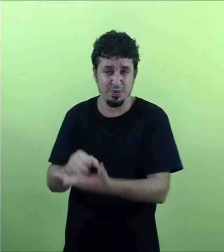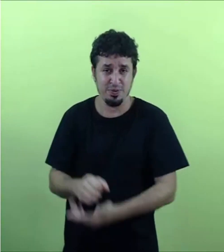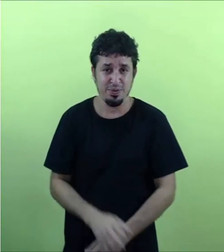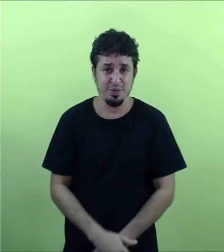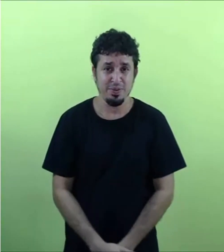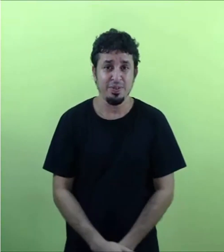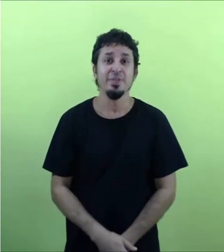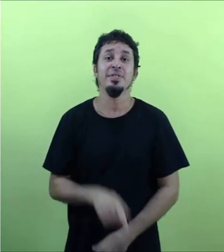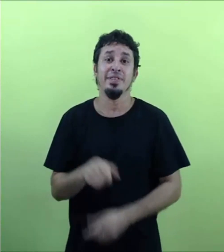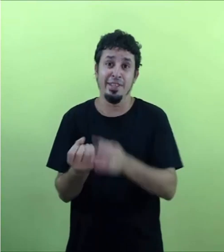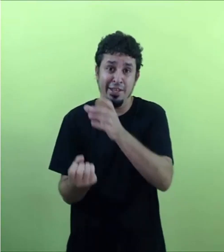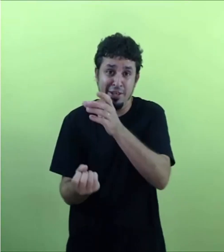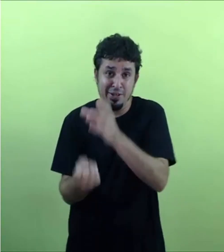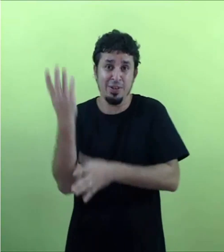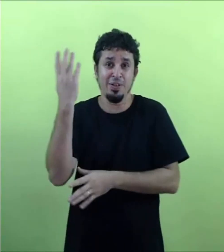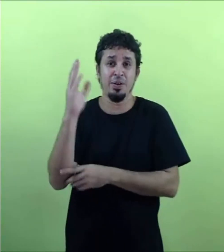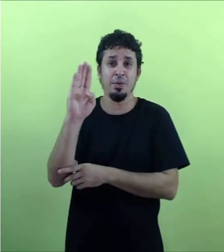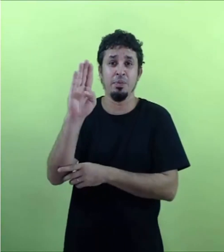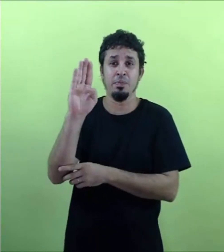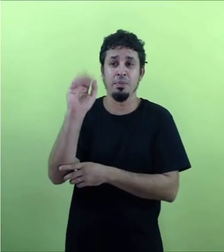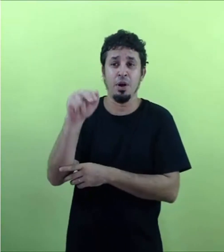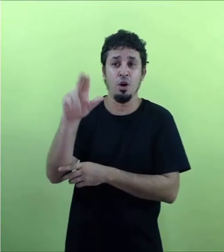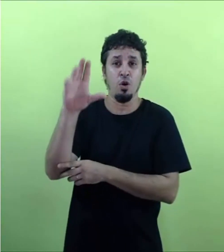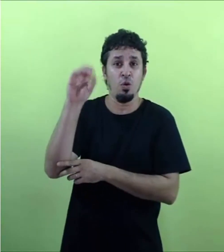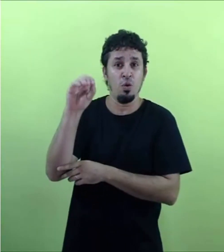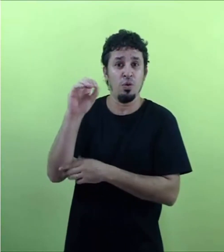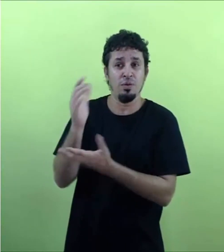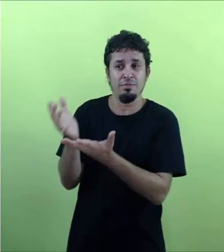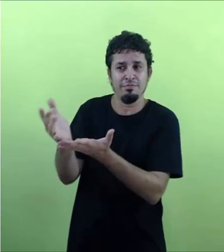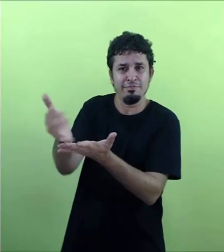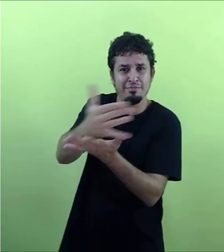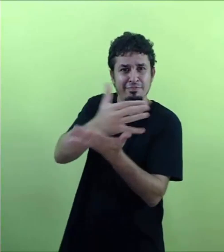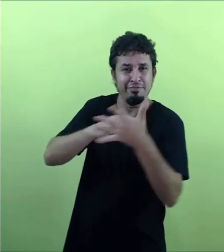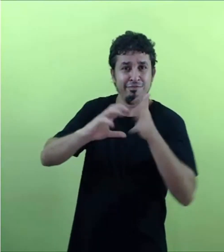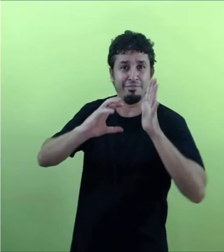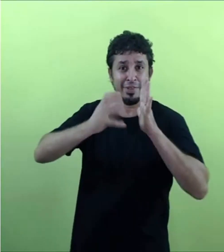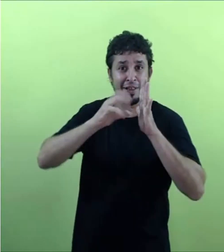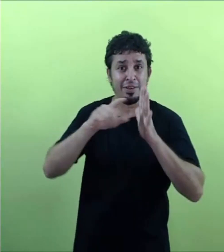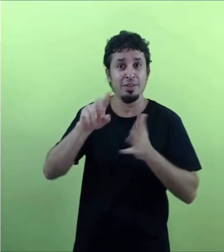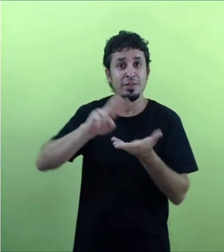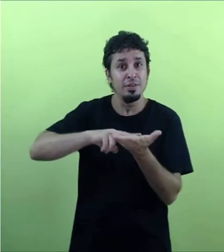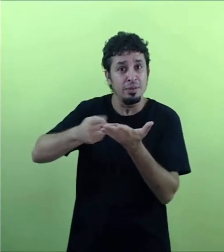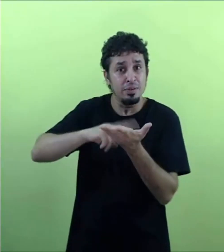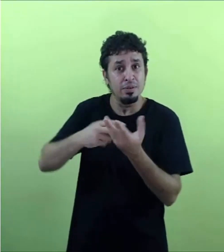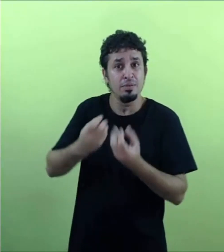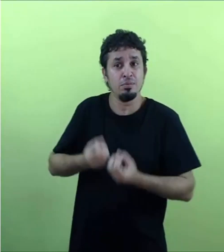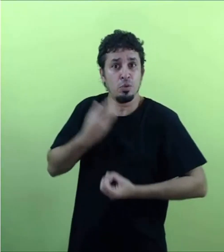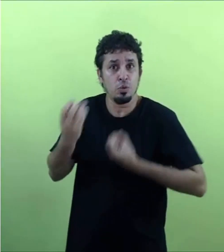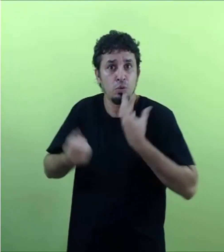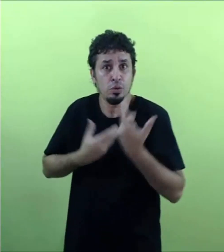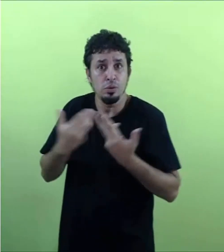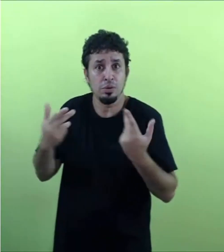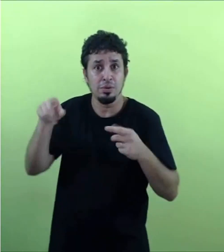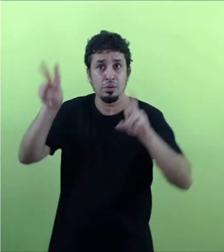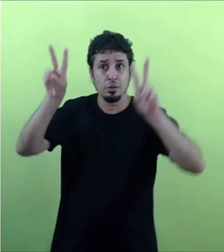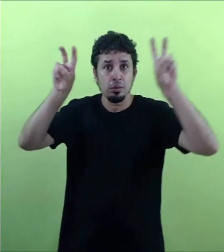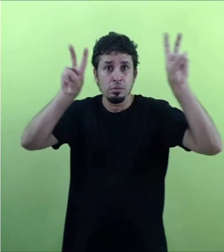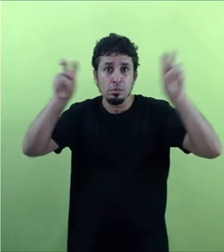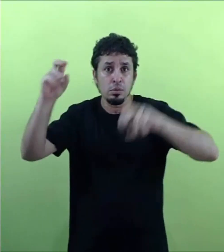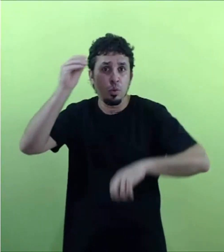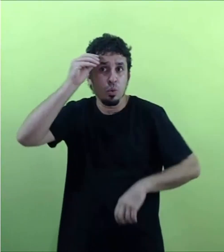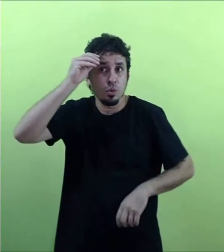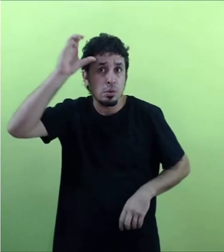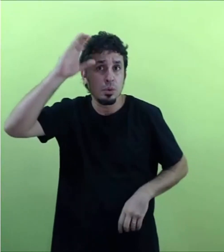e imaginado a todos os surdos falantes da língua brasileira de sinais, promovendo a exclusividade, um fim em